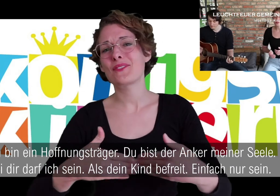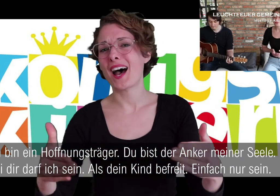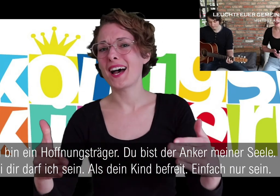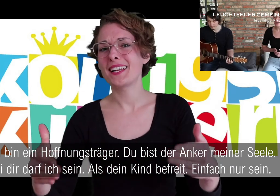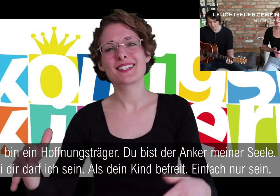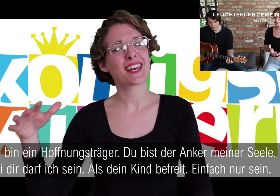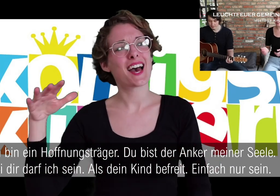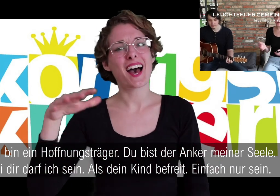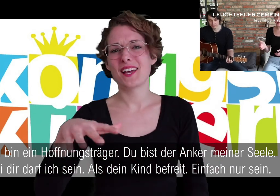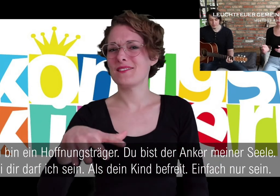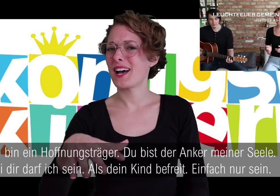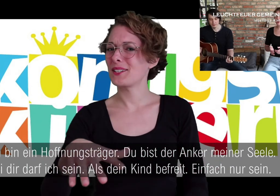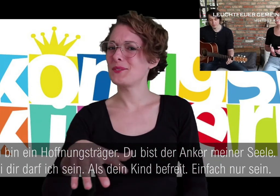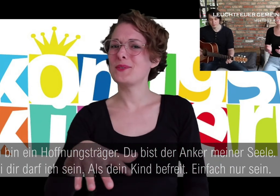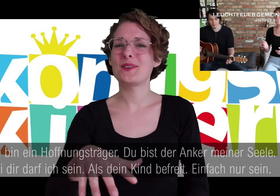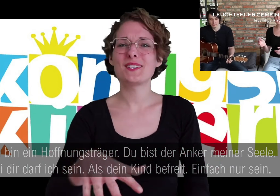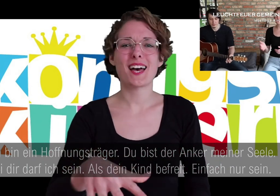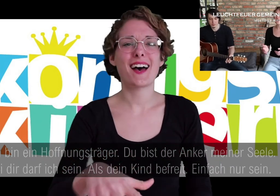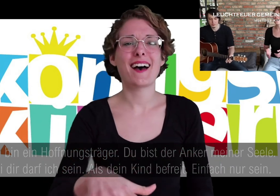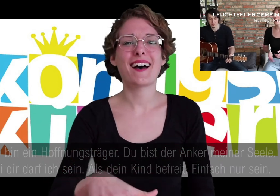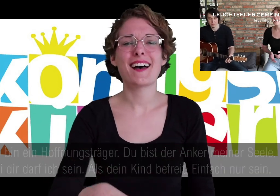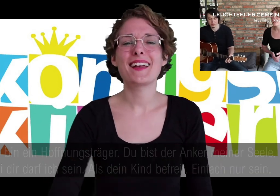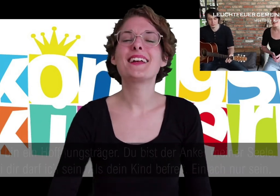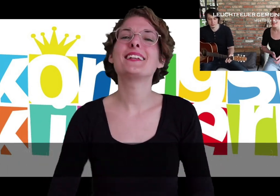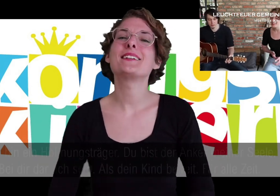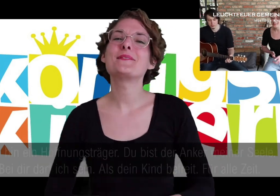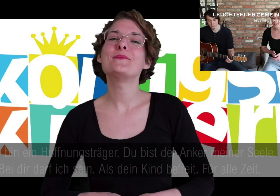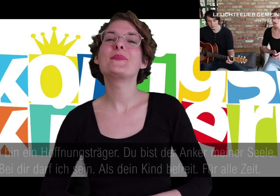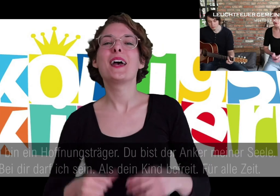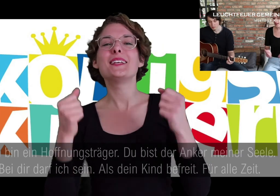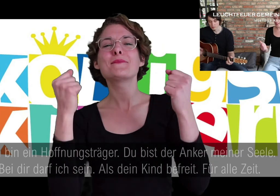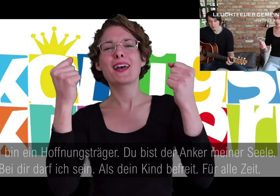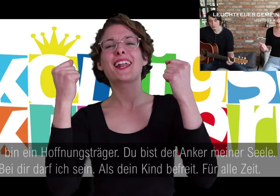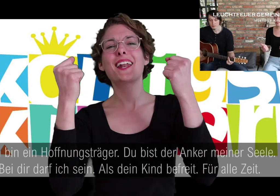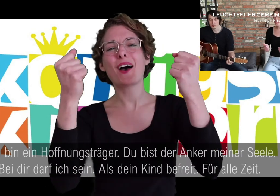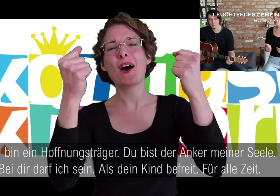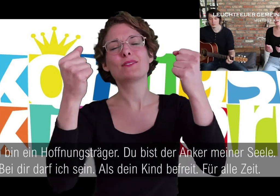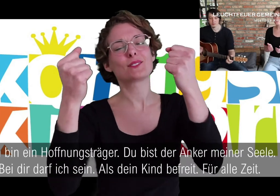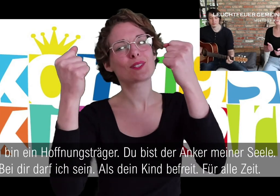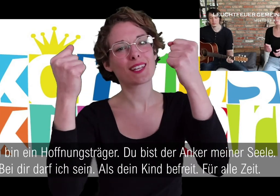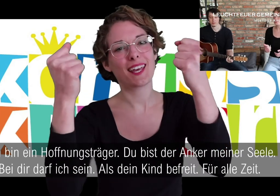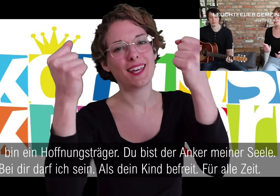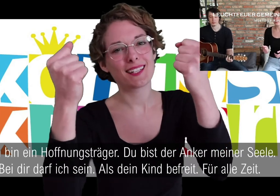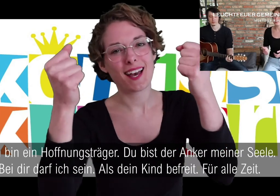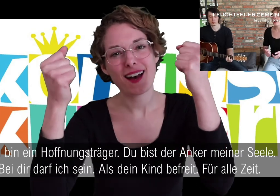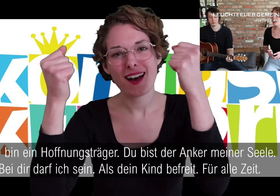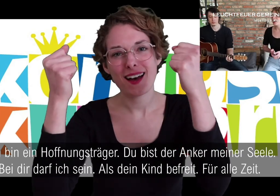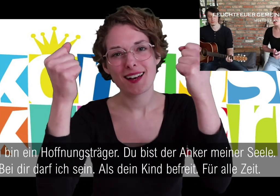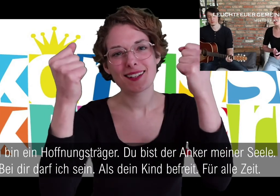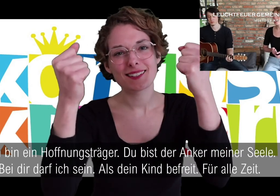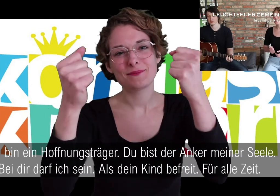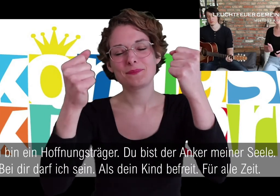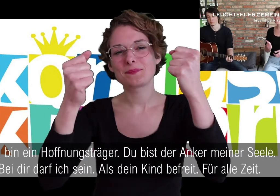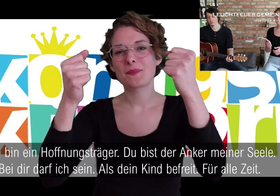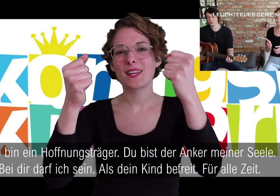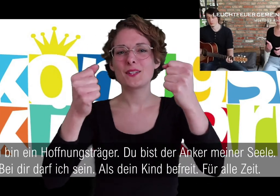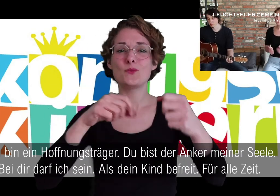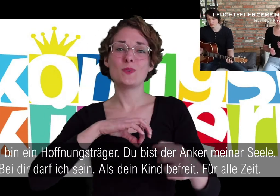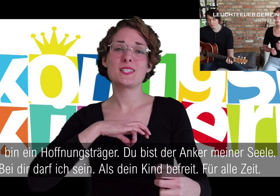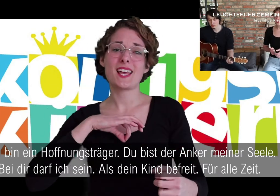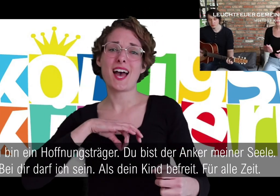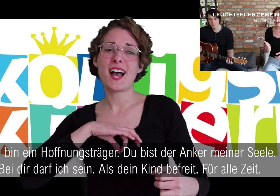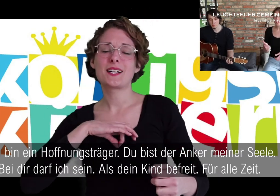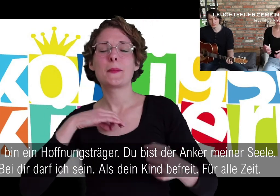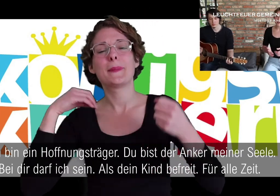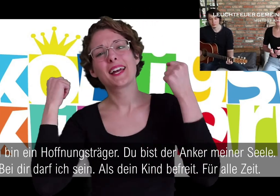Kind befreit, einfach nur sein. Ich bin ein Hoffnungsträger,